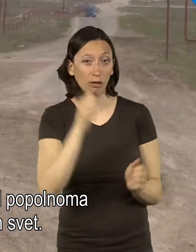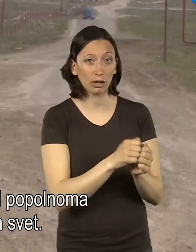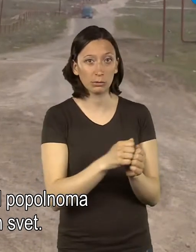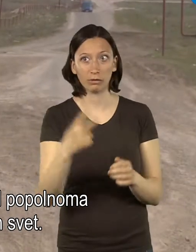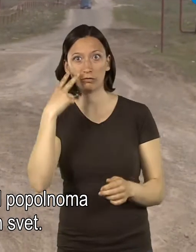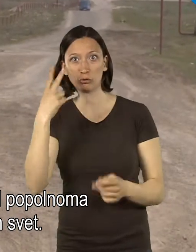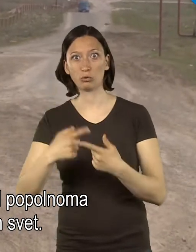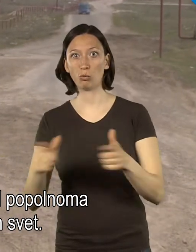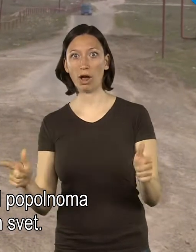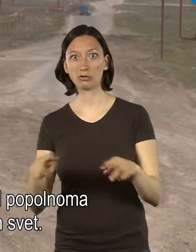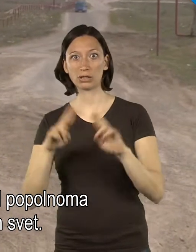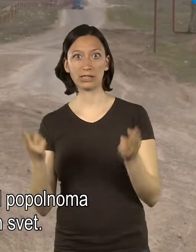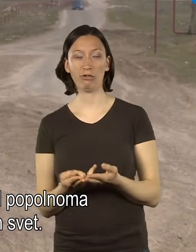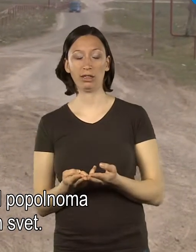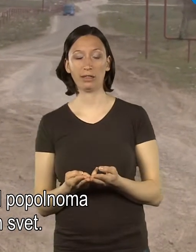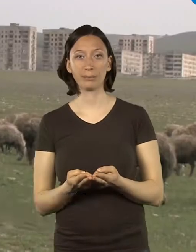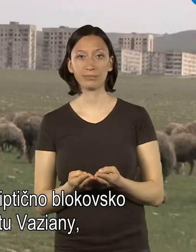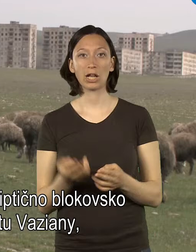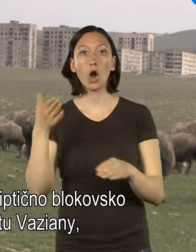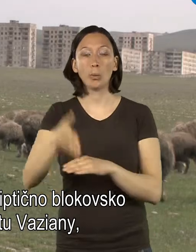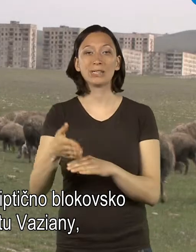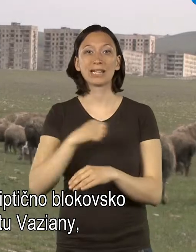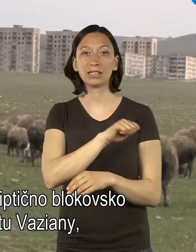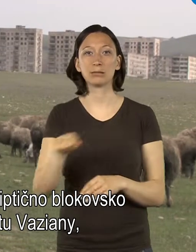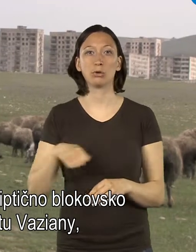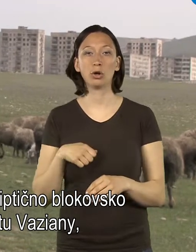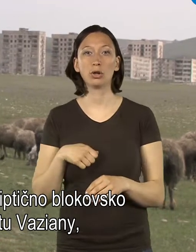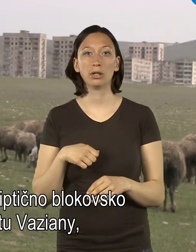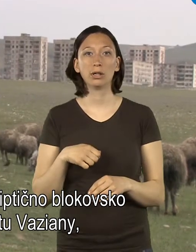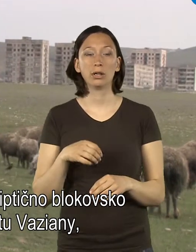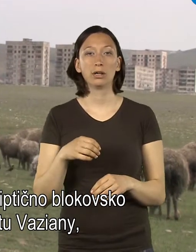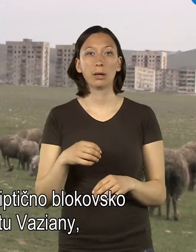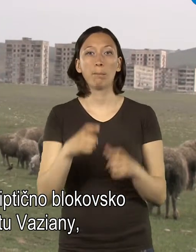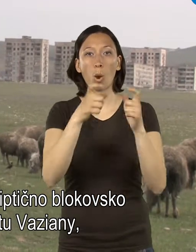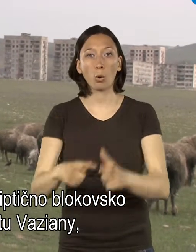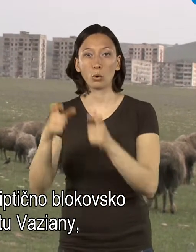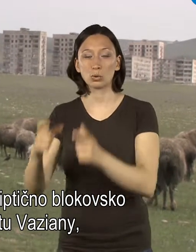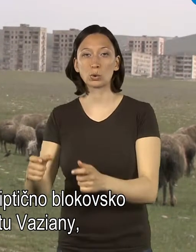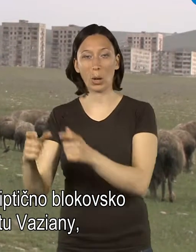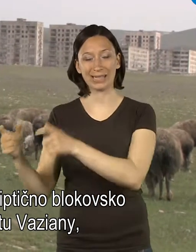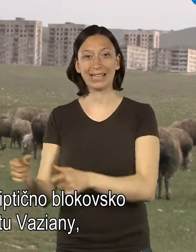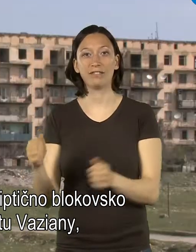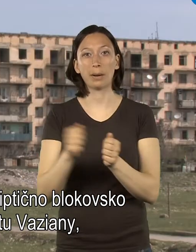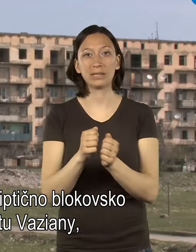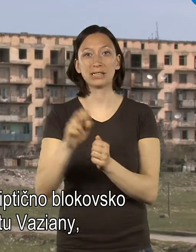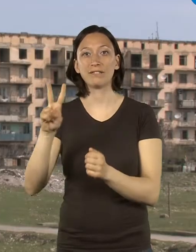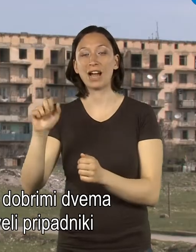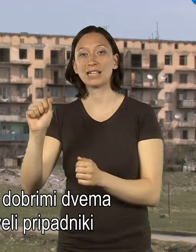popolnoma drugačen svet. Obiskali smo apokaliptično blokovsko naselje v mestu Vazjani, v katerem